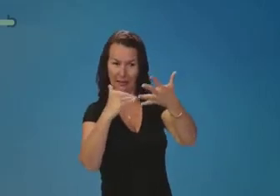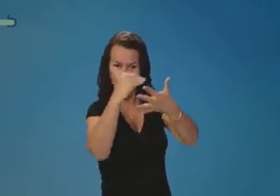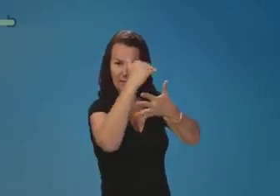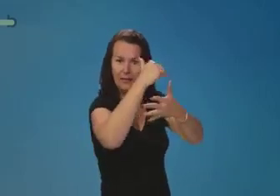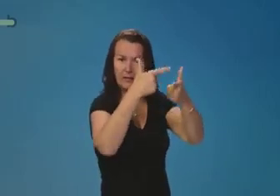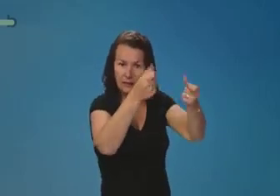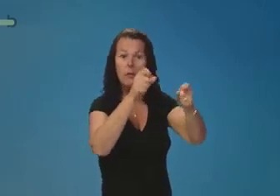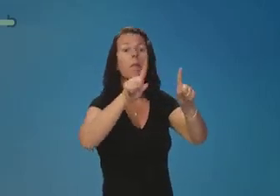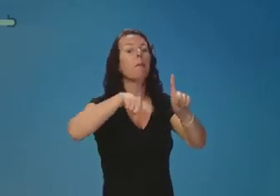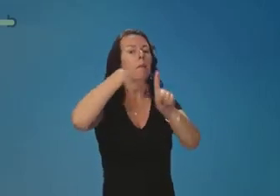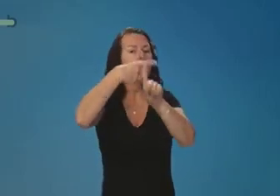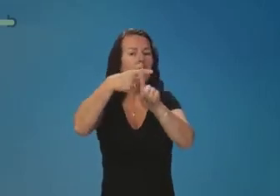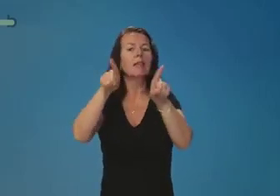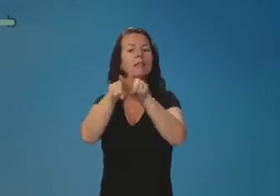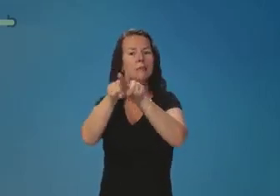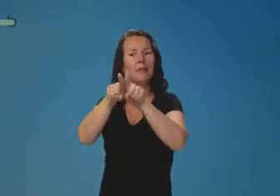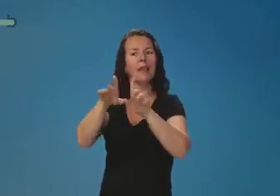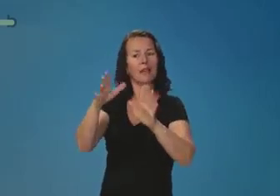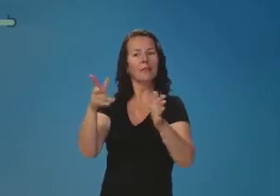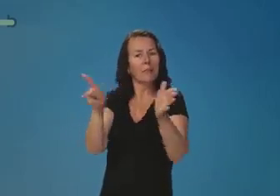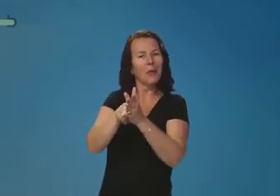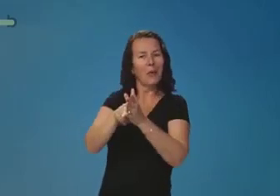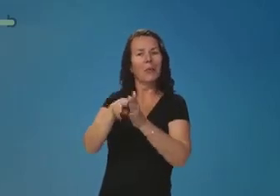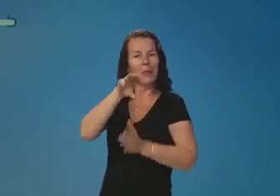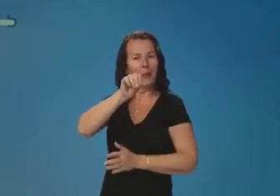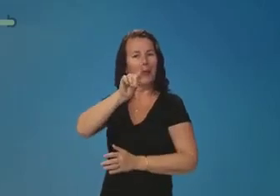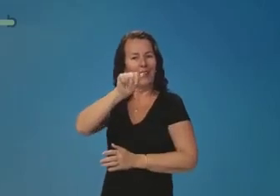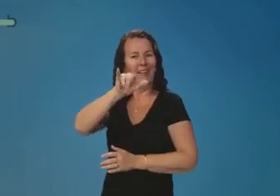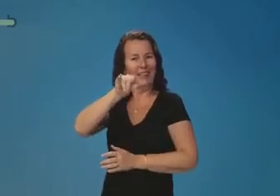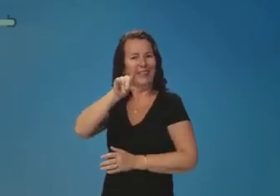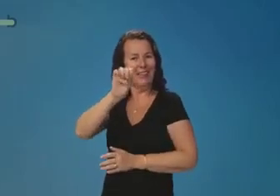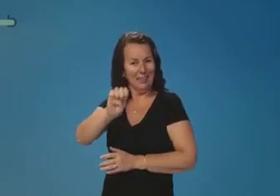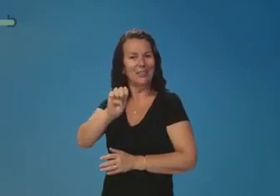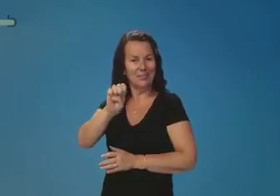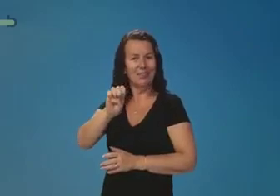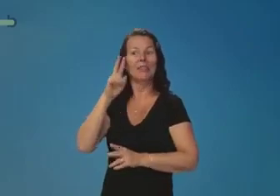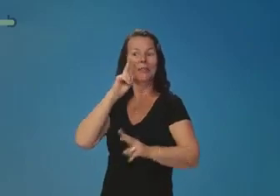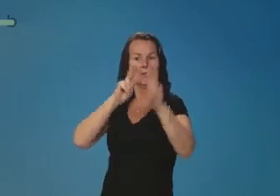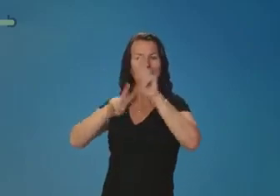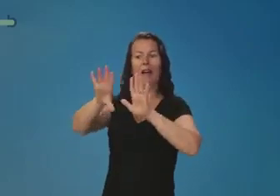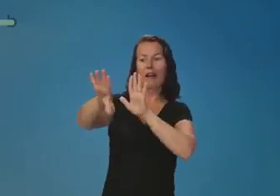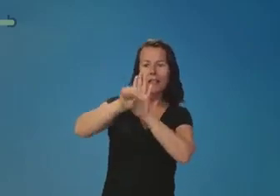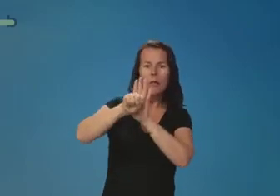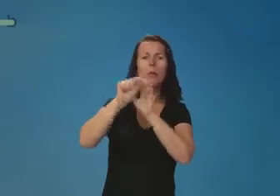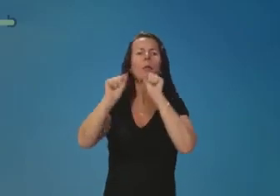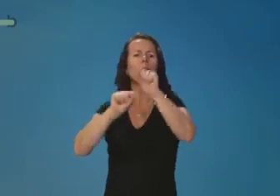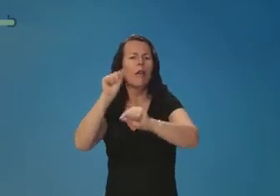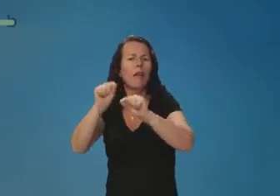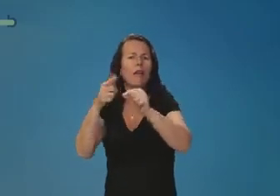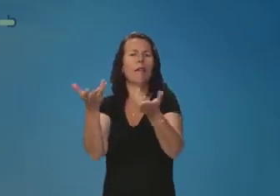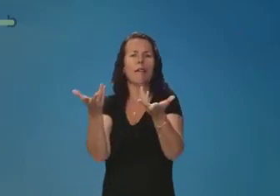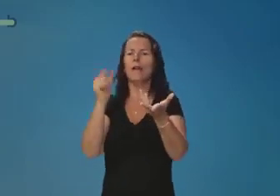dos níveis linguísticos que podem ser analisados, pode-se analisar também a questão da modalidade visual,